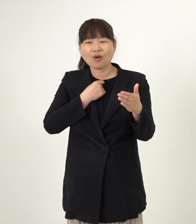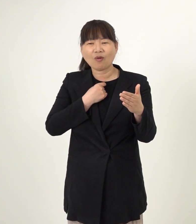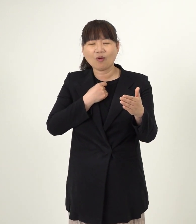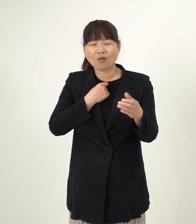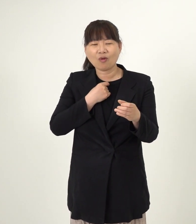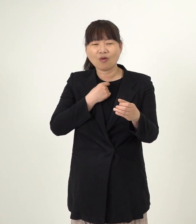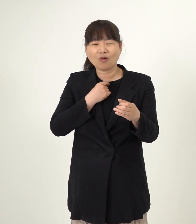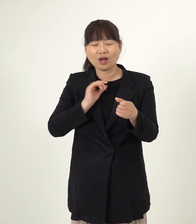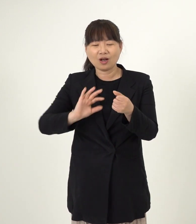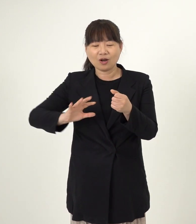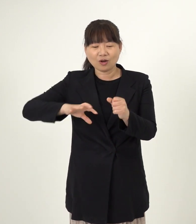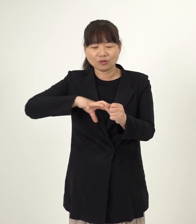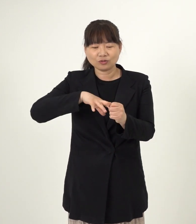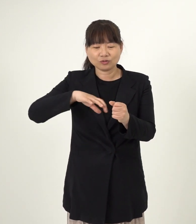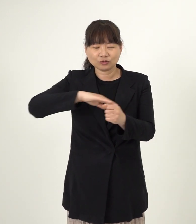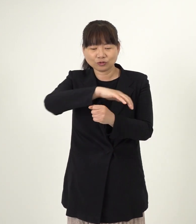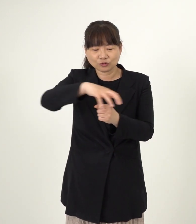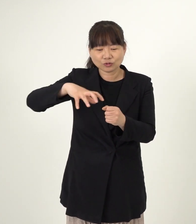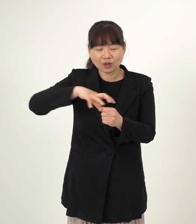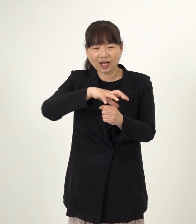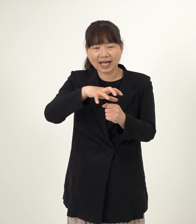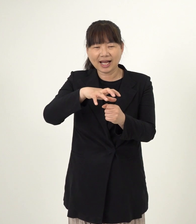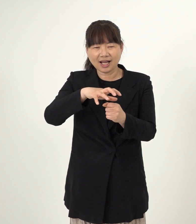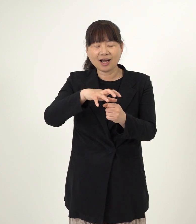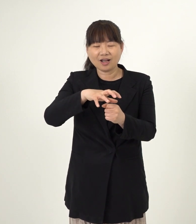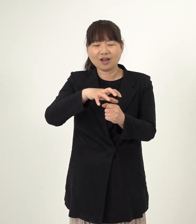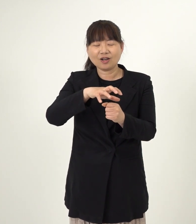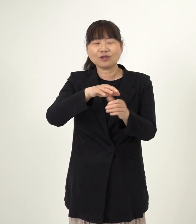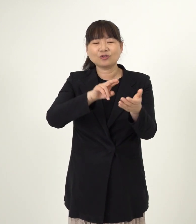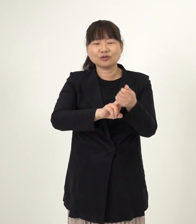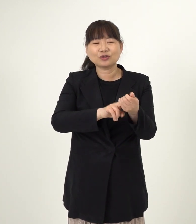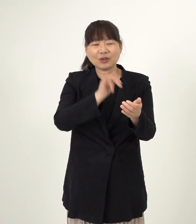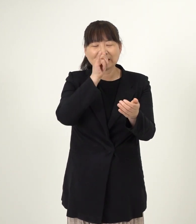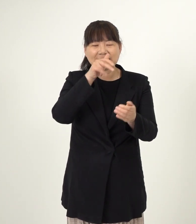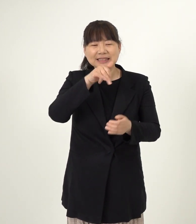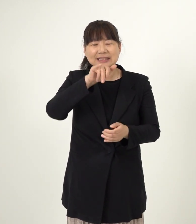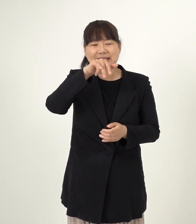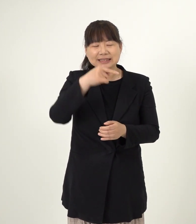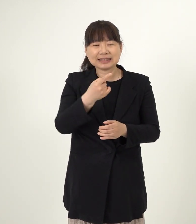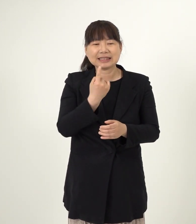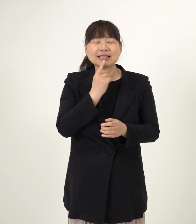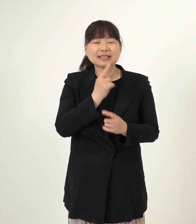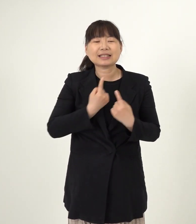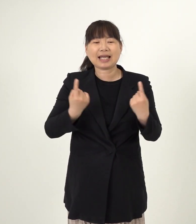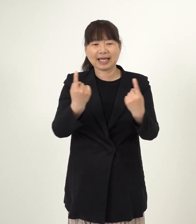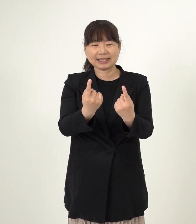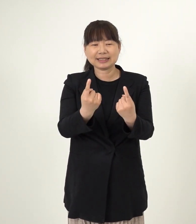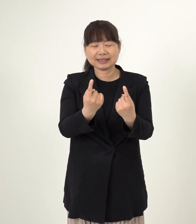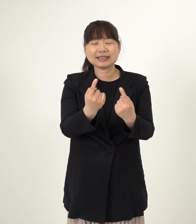꽁꽁 싸가지고 뚱쳐놓은 치즈 조각이 있었어요. 케이크 조각이.